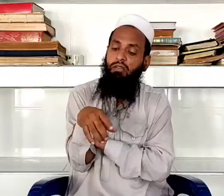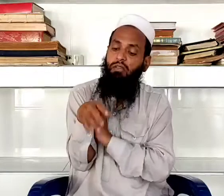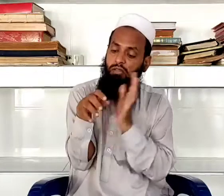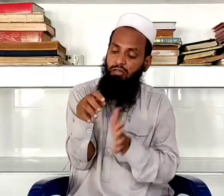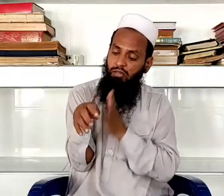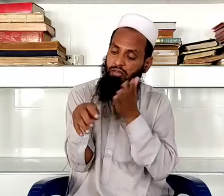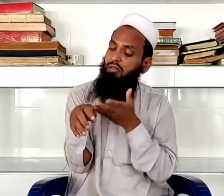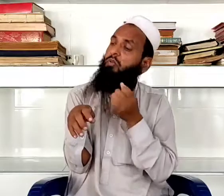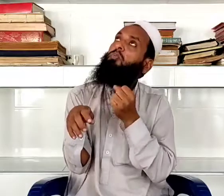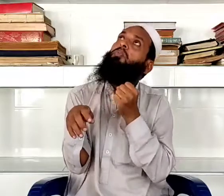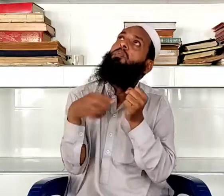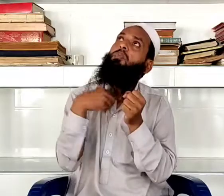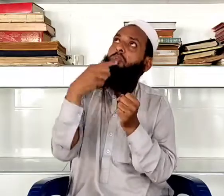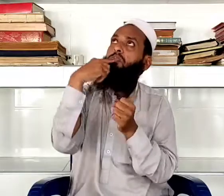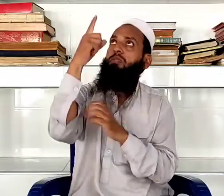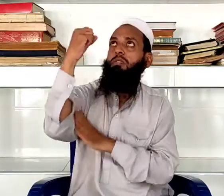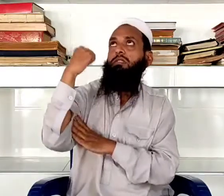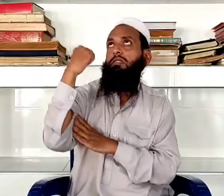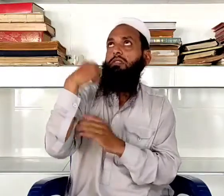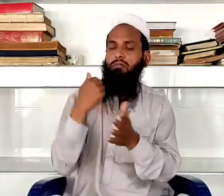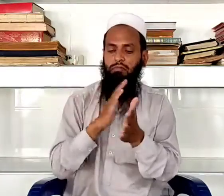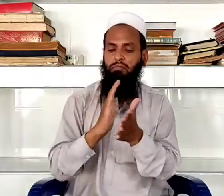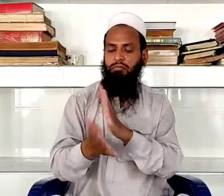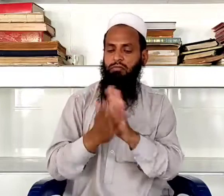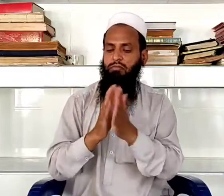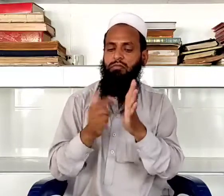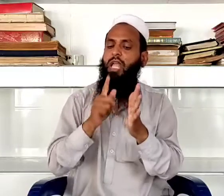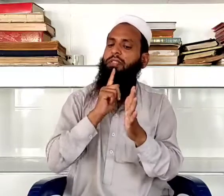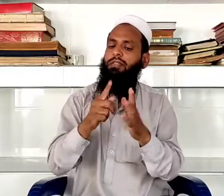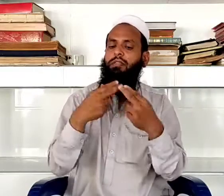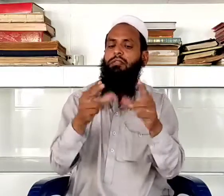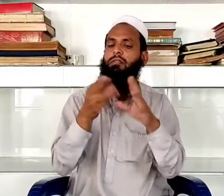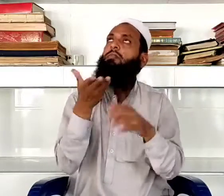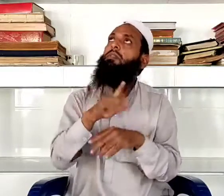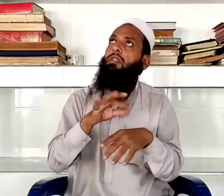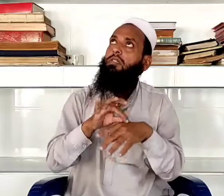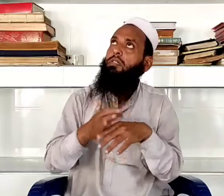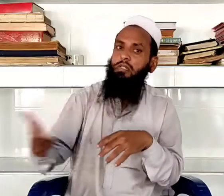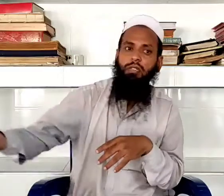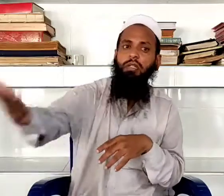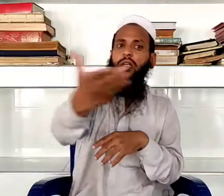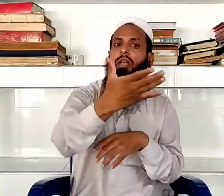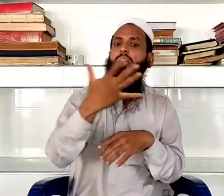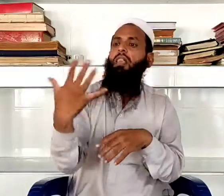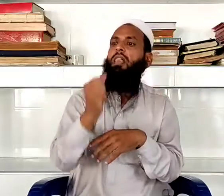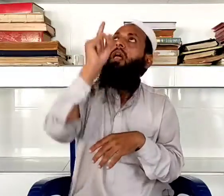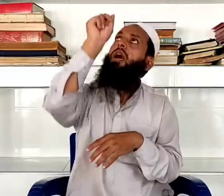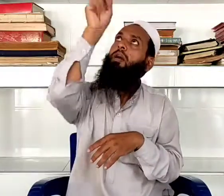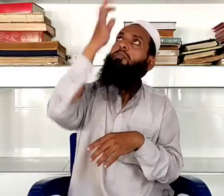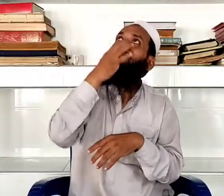नाम मुबारक के अली बिन अबी तालिब बिन अब्दुल मुत्तलिब बिन हाशिम बिन अब्द मनाफ